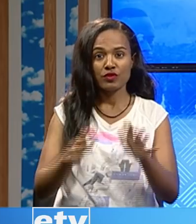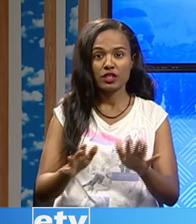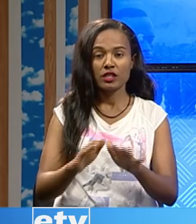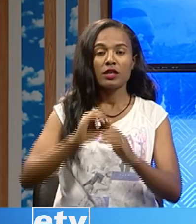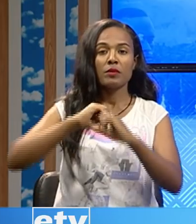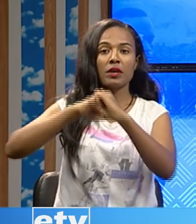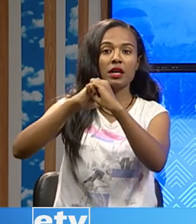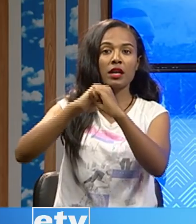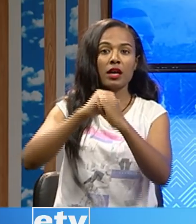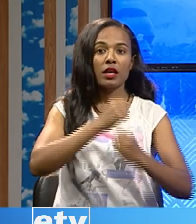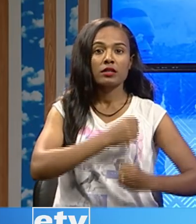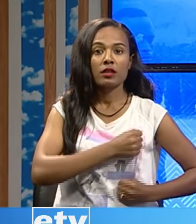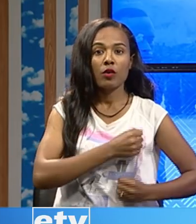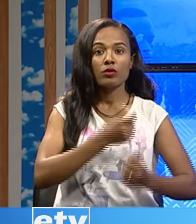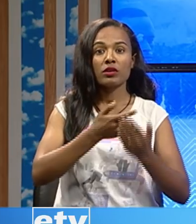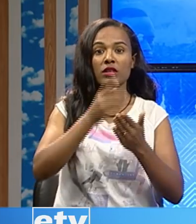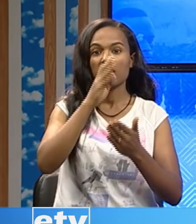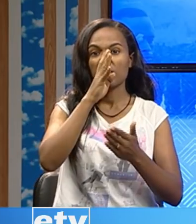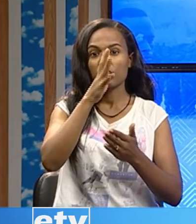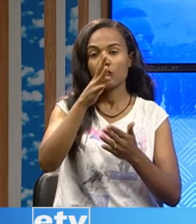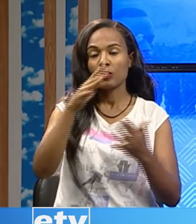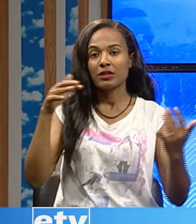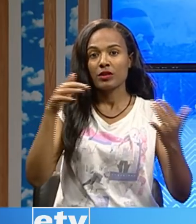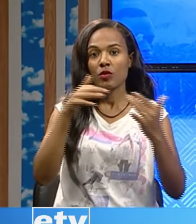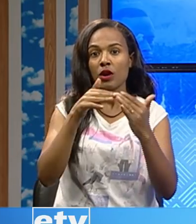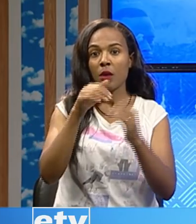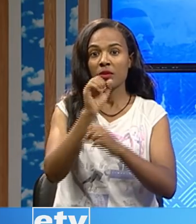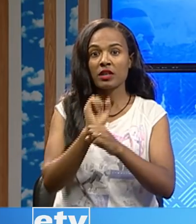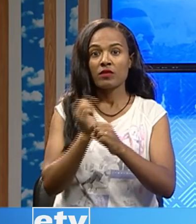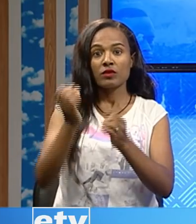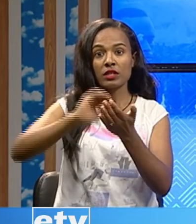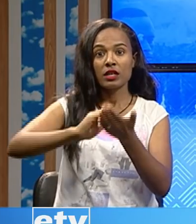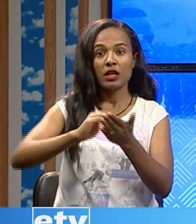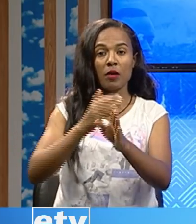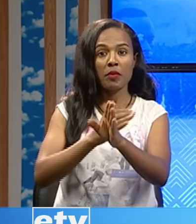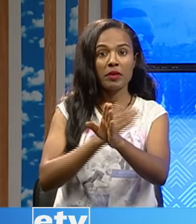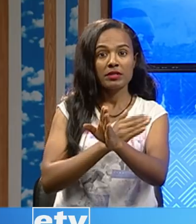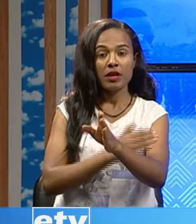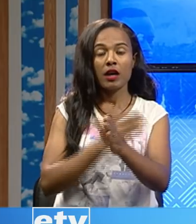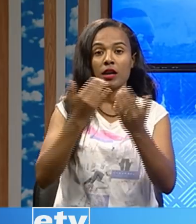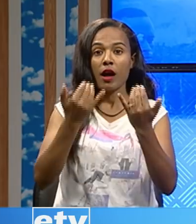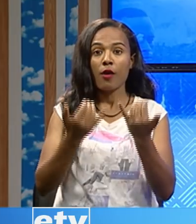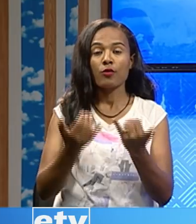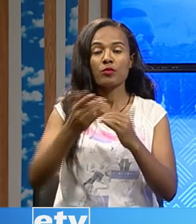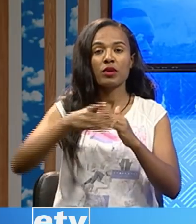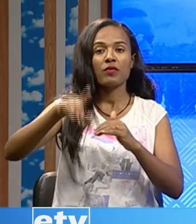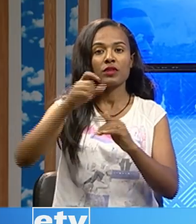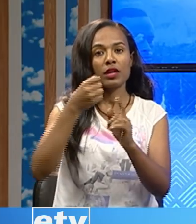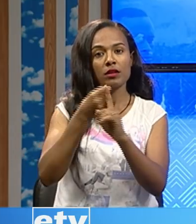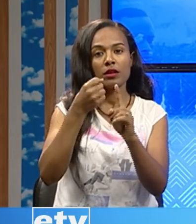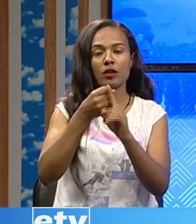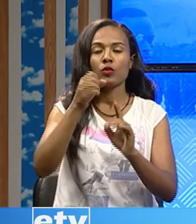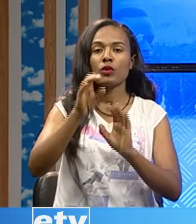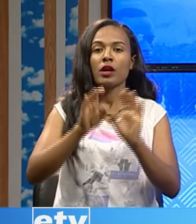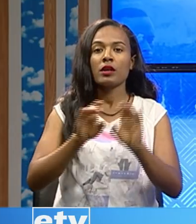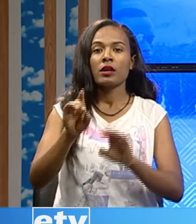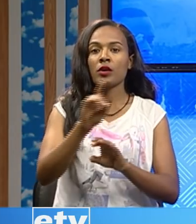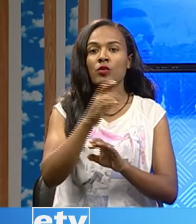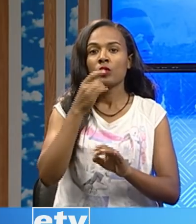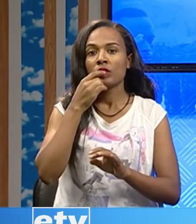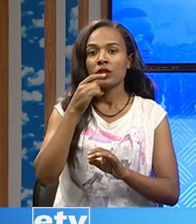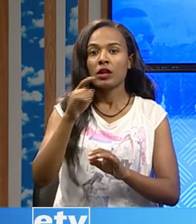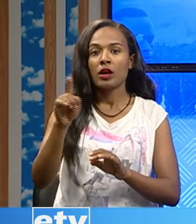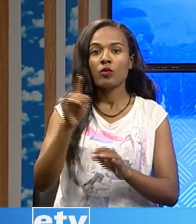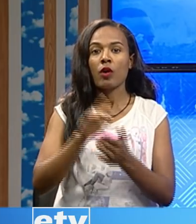የመከላከያ ሰራዊት በክህደት የተፈጠሩበትን የውጊያ መዛነፎች እንደገና በማስተካከል አሁንም ከፍተኛ ተጋድሎ እያደረገ እንደሆነም